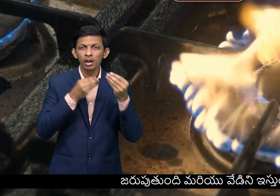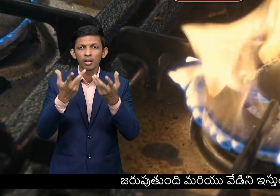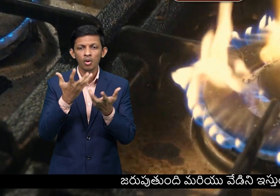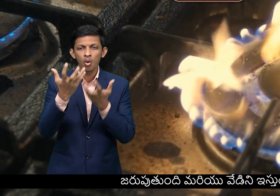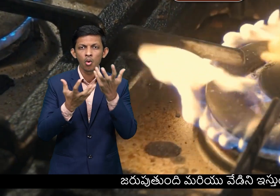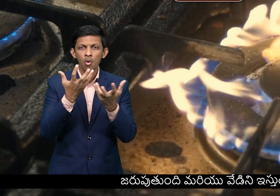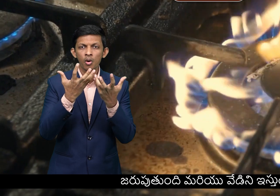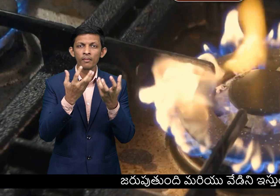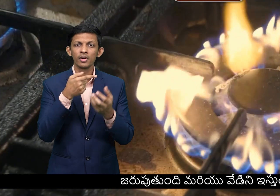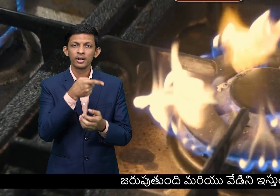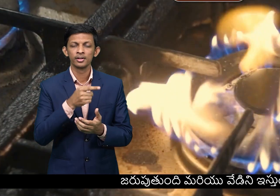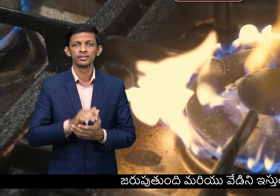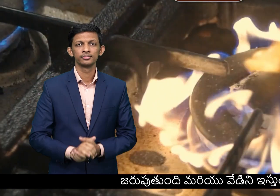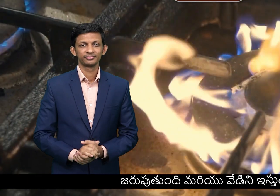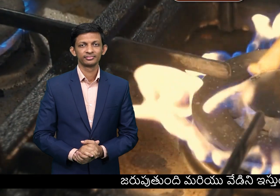ఇస్తుంది.